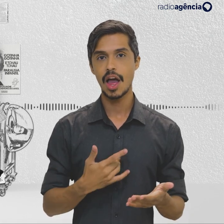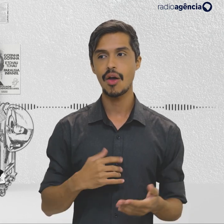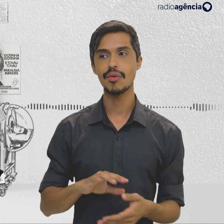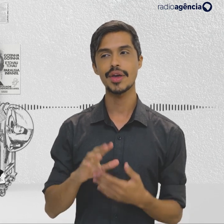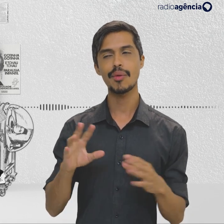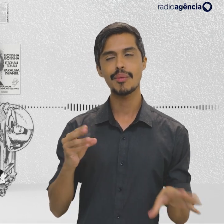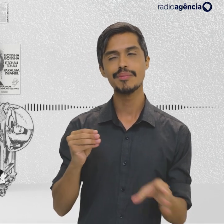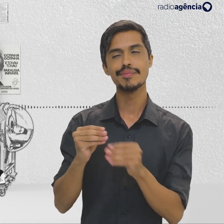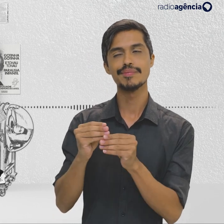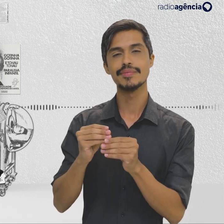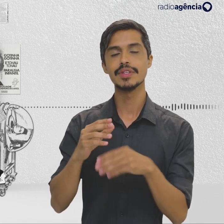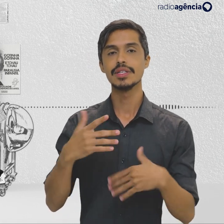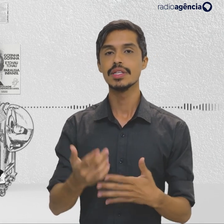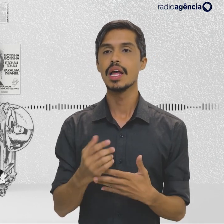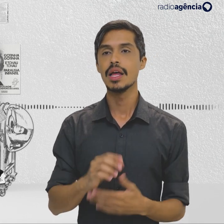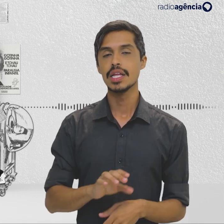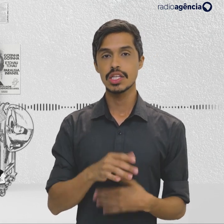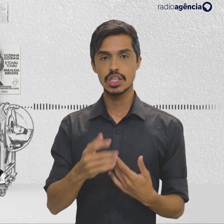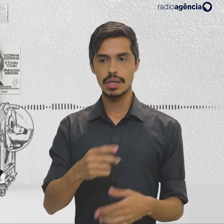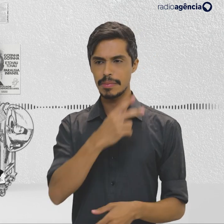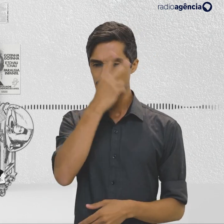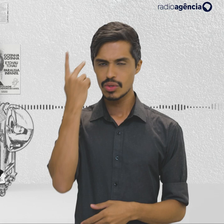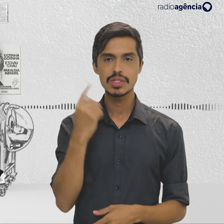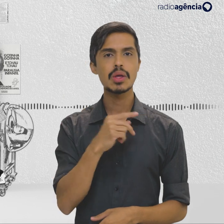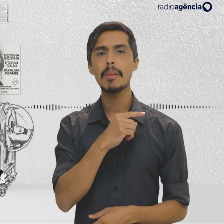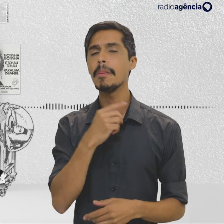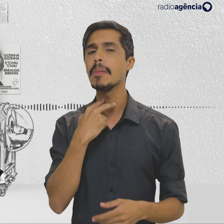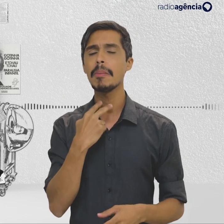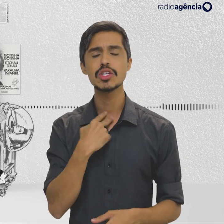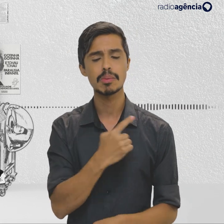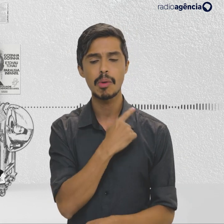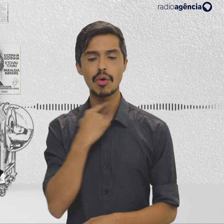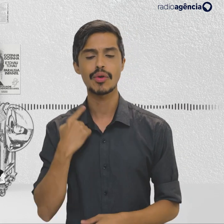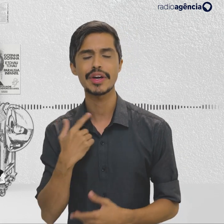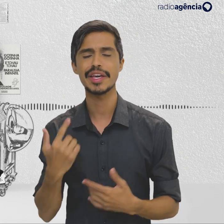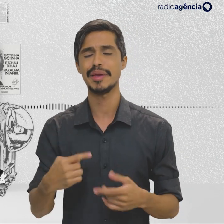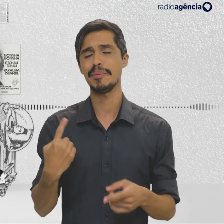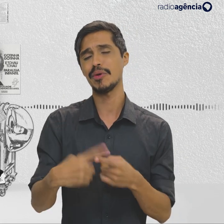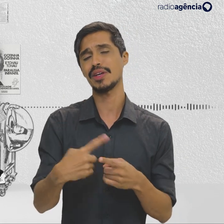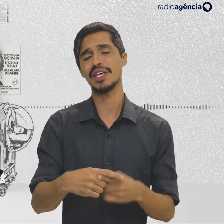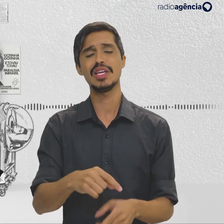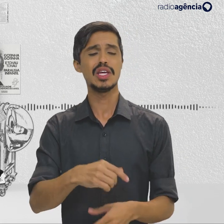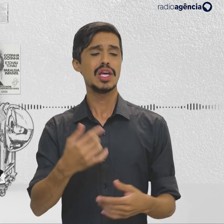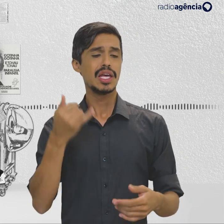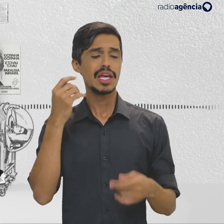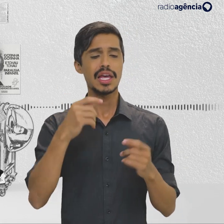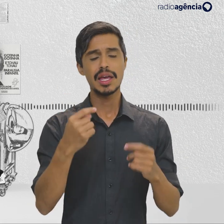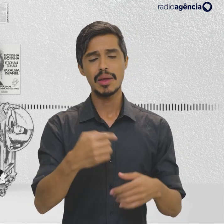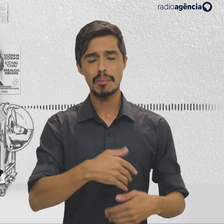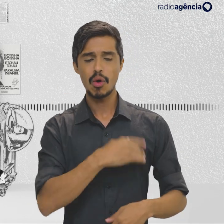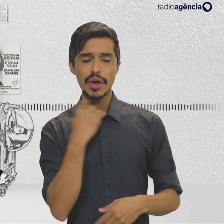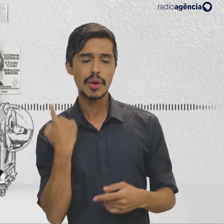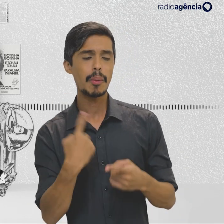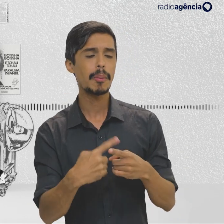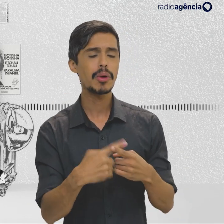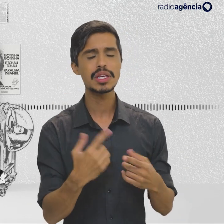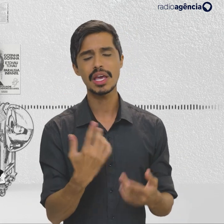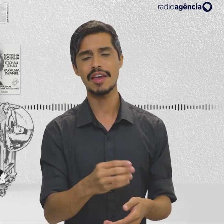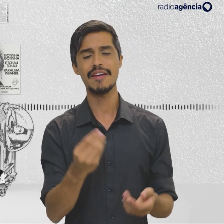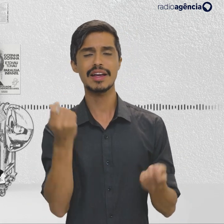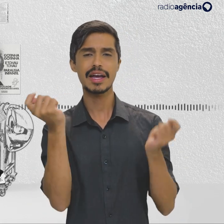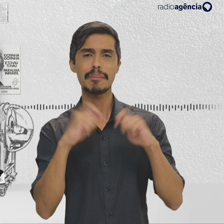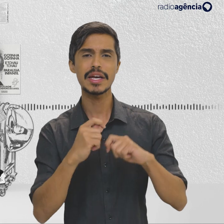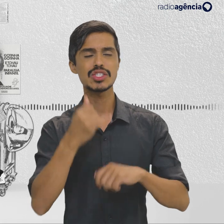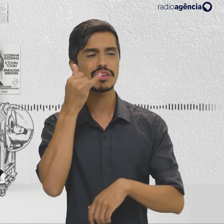e eu ouso complementar gente também não é para morrer de doença evitável por uma simples agulhada adoecer por uma